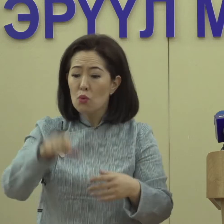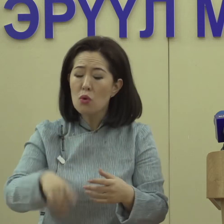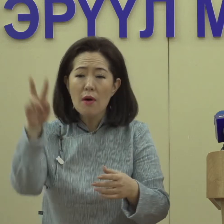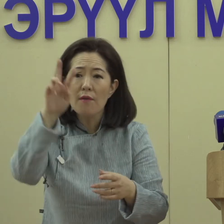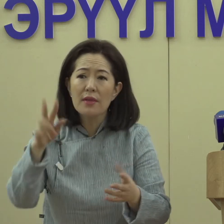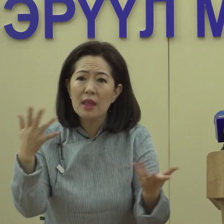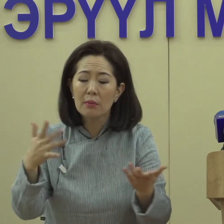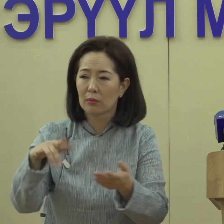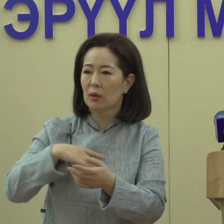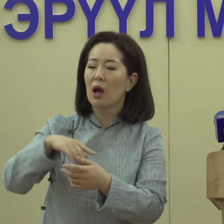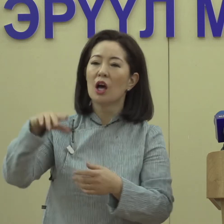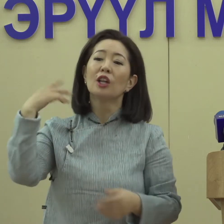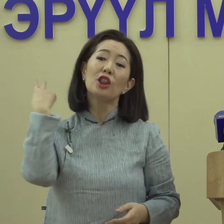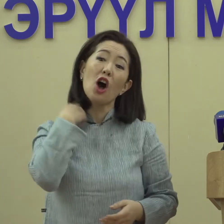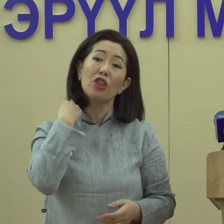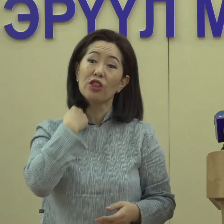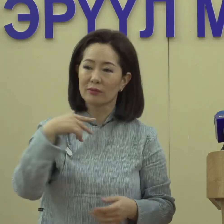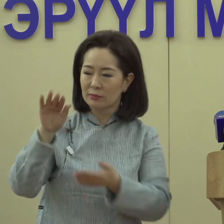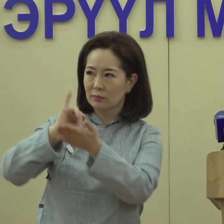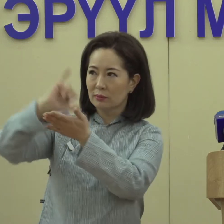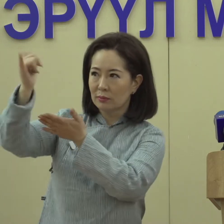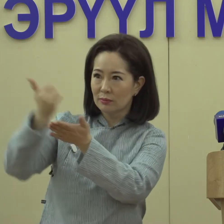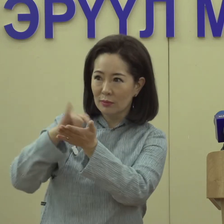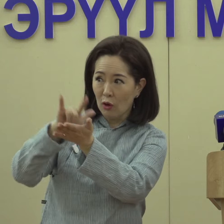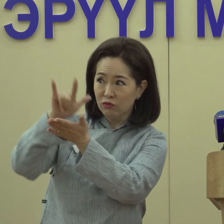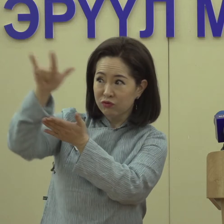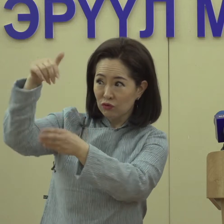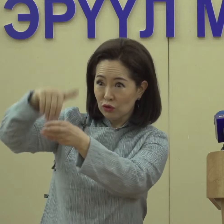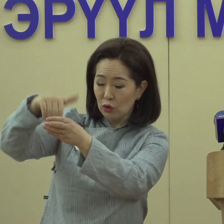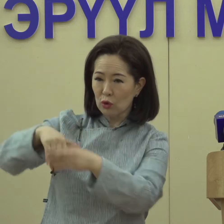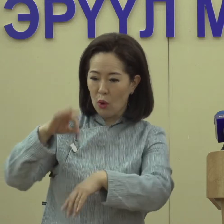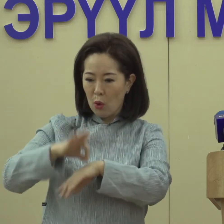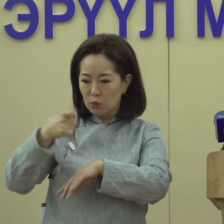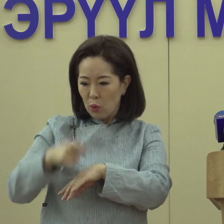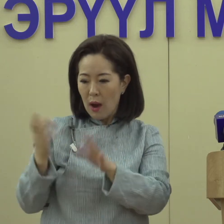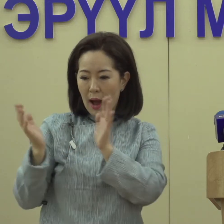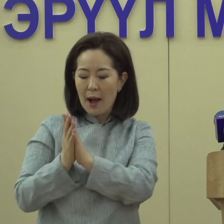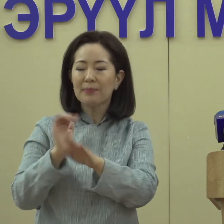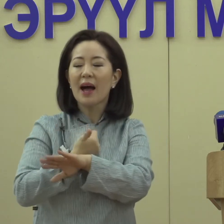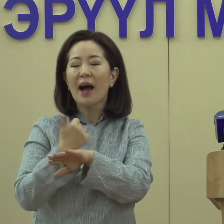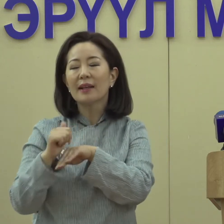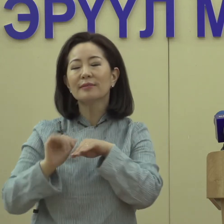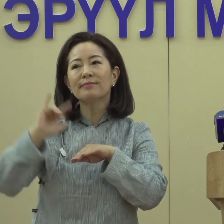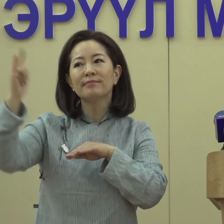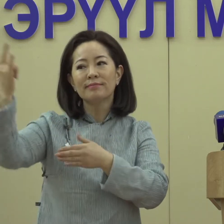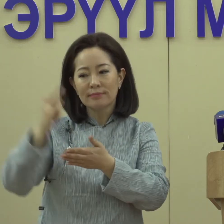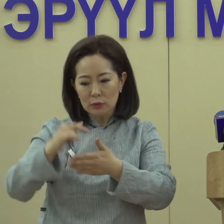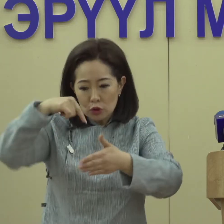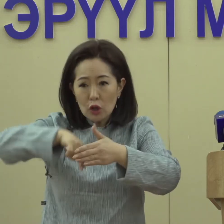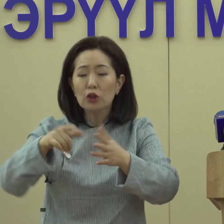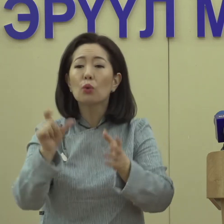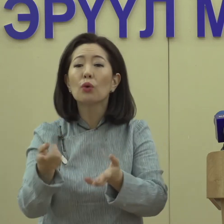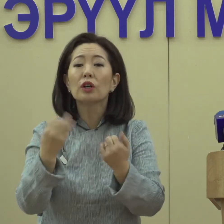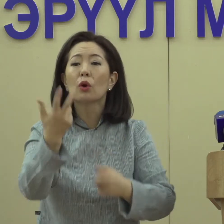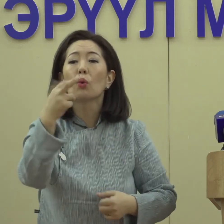явсан, онгоцонд аялж явсан, өвчтэй хүнтэй цуг аялж явсан 30 хүний нэгэн зэрэг одоо халдвар авсан байна. Энэ нь бол аялал